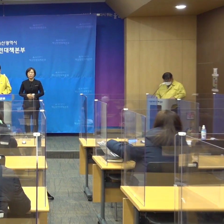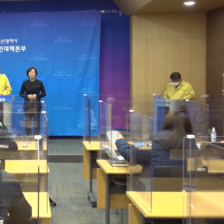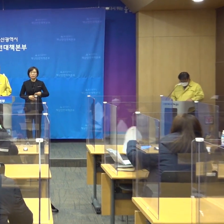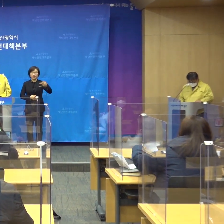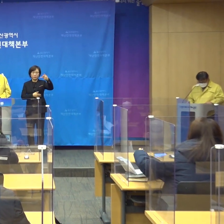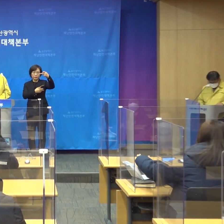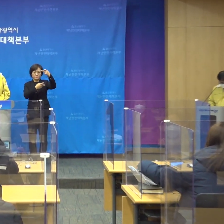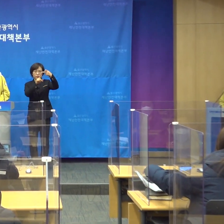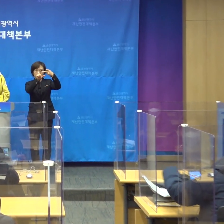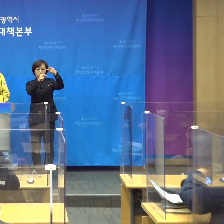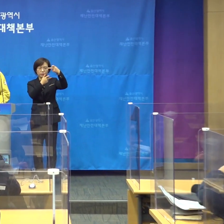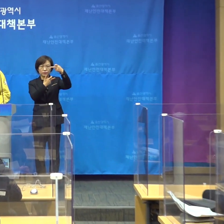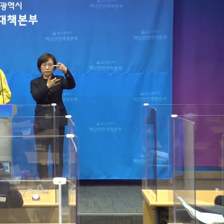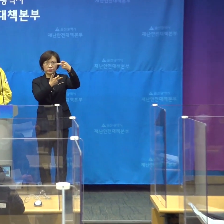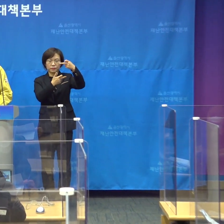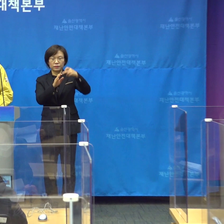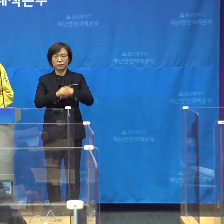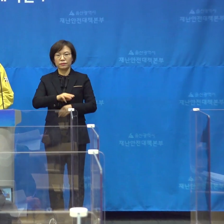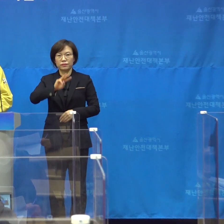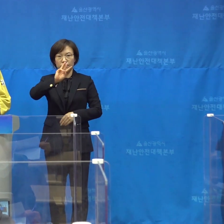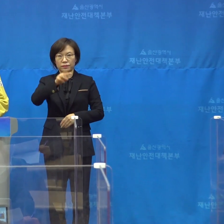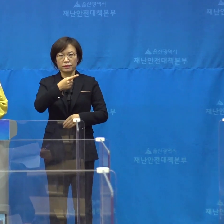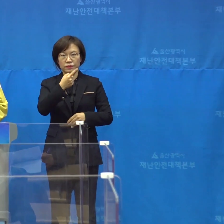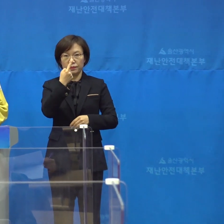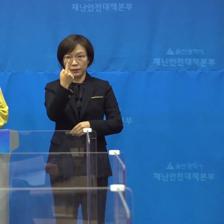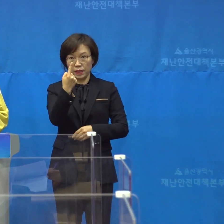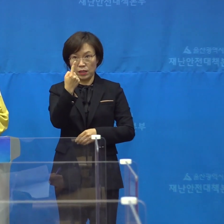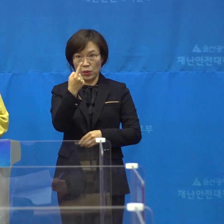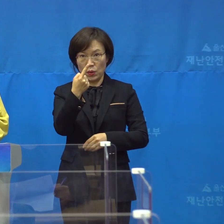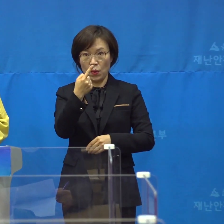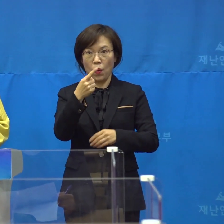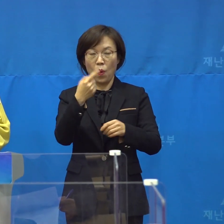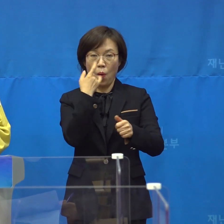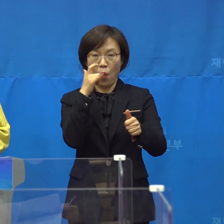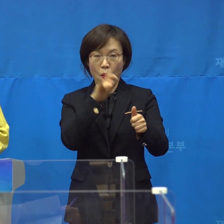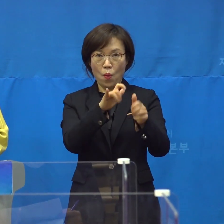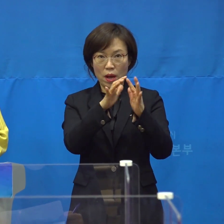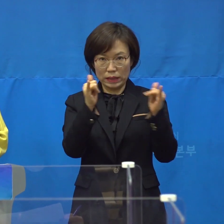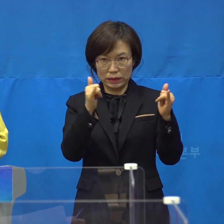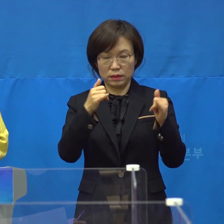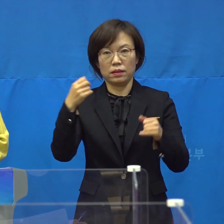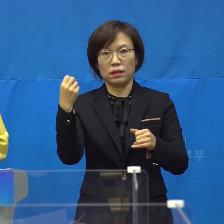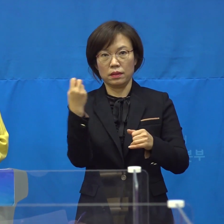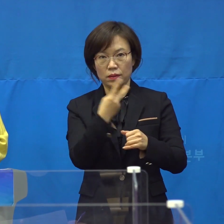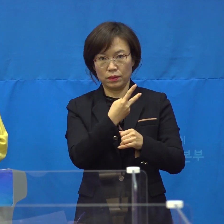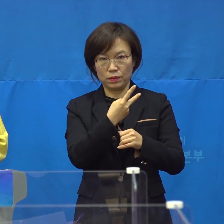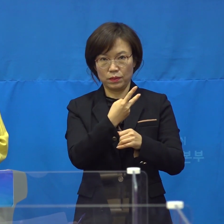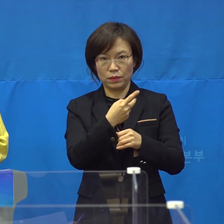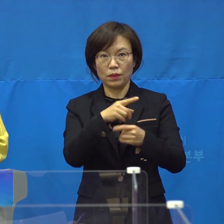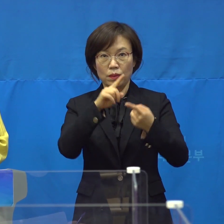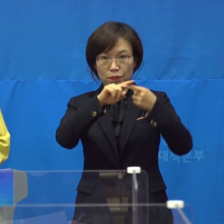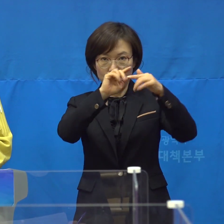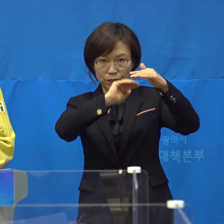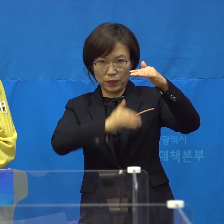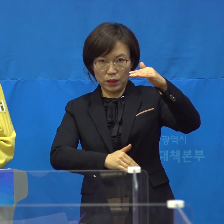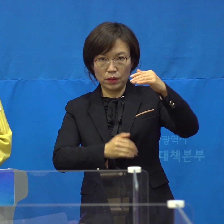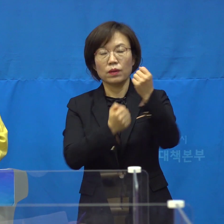12월 17일 301보 확진자 발생 및 조치사항을 보고